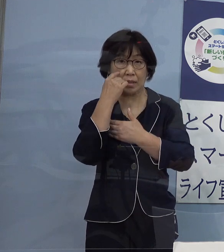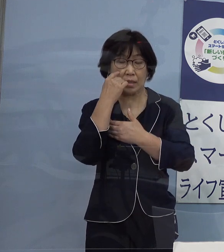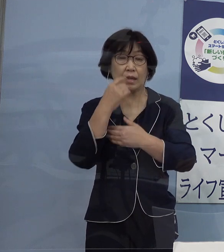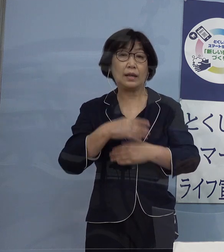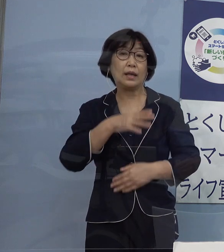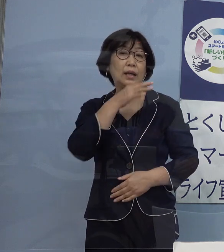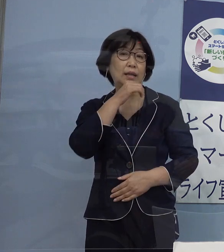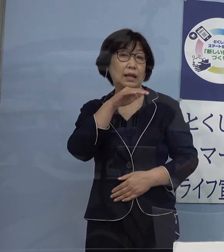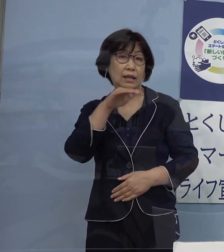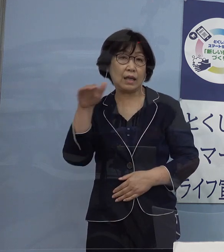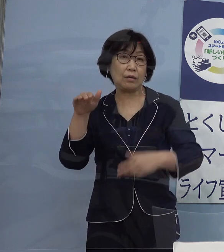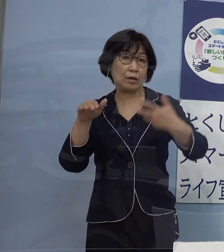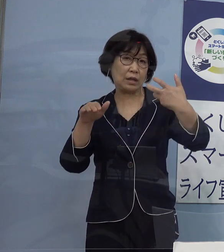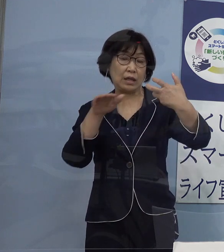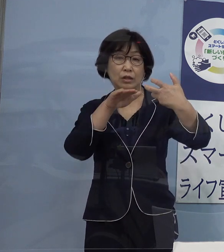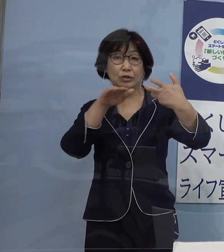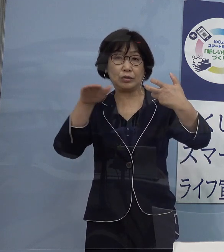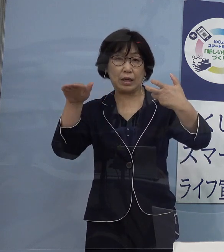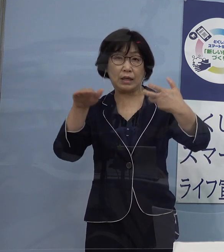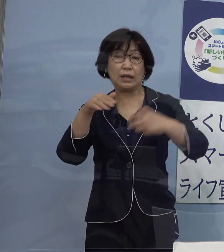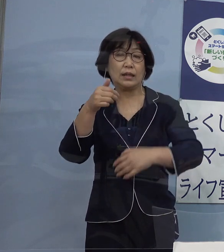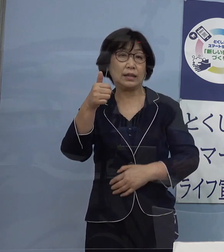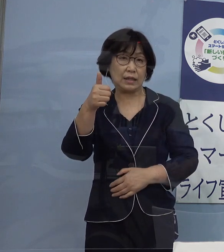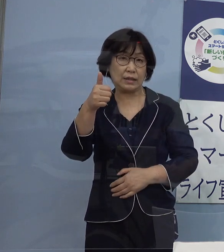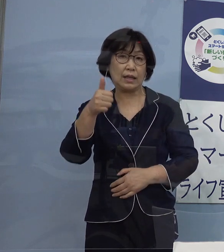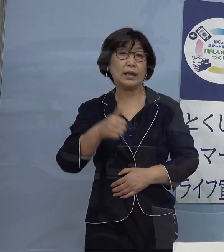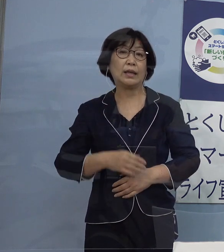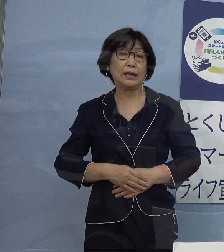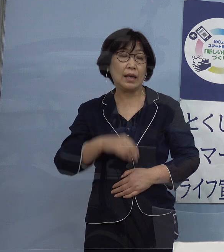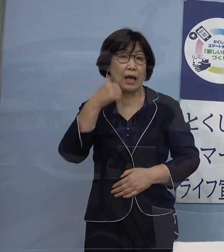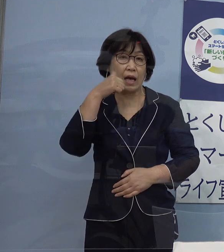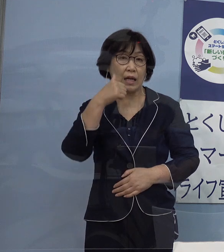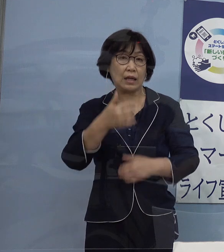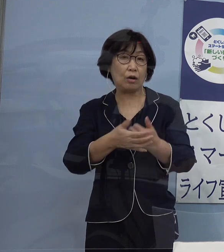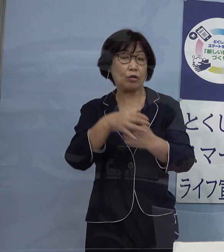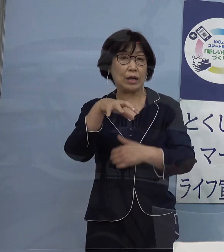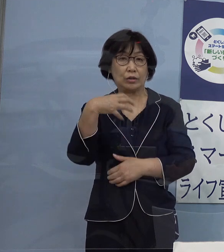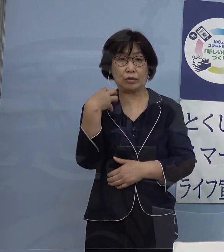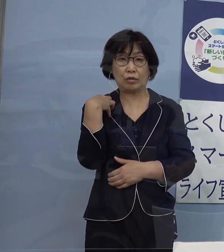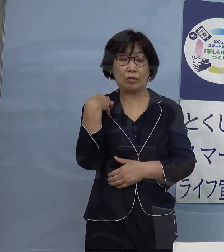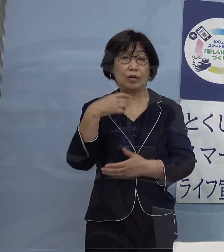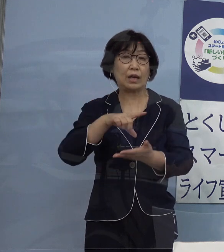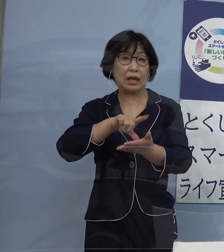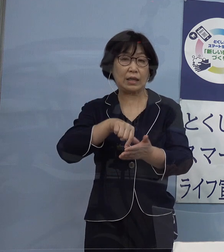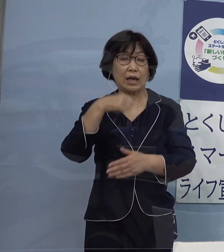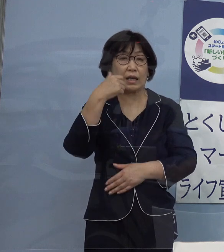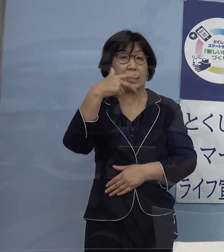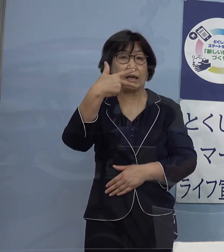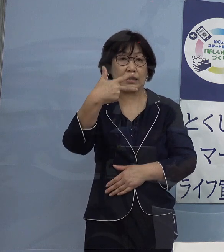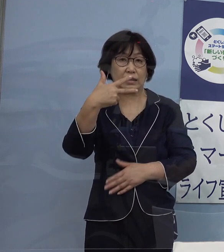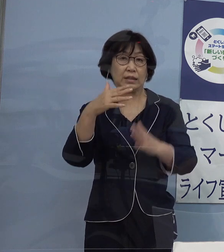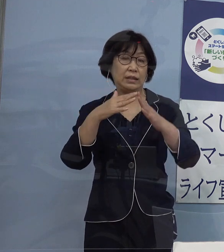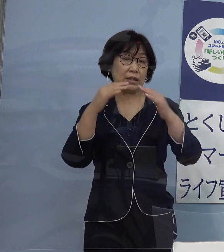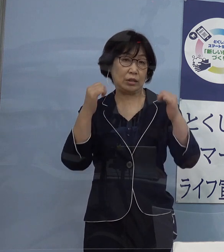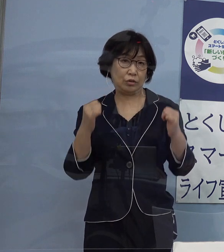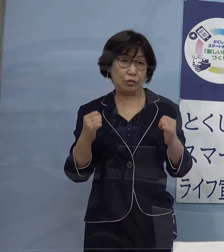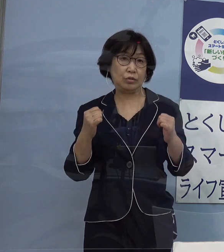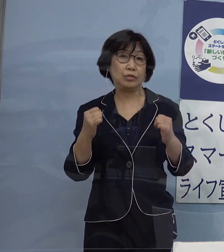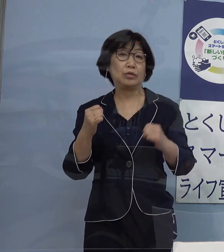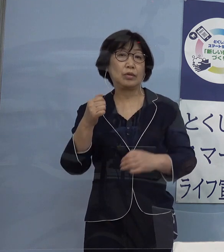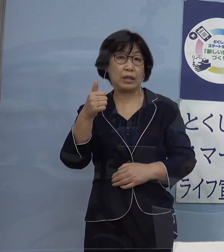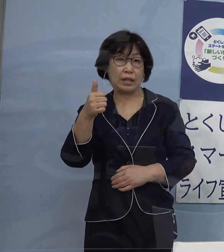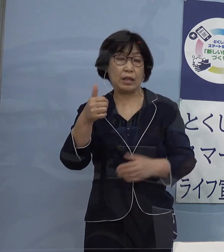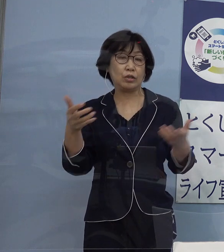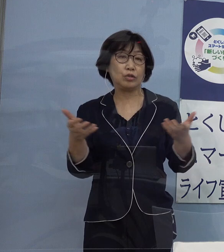年代は70代男性、阿南保健所管内、阿南市在住の方であります。